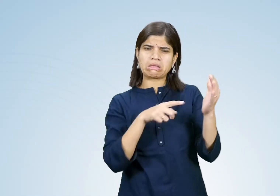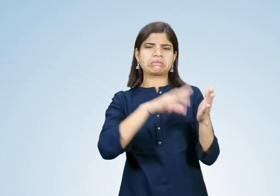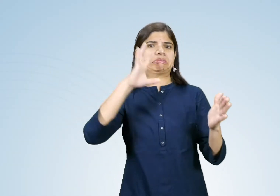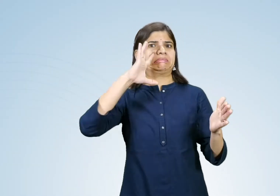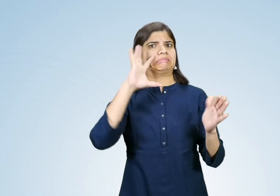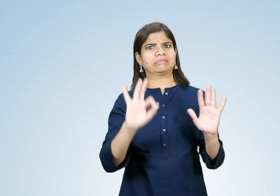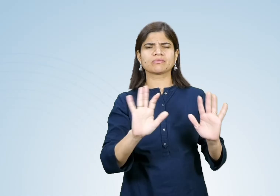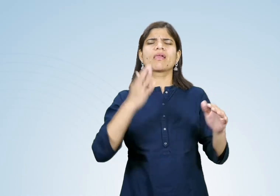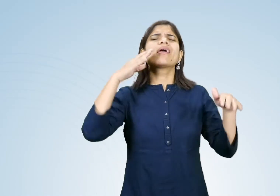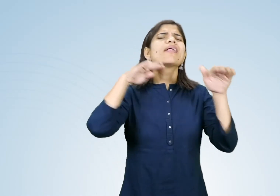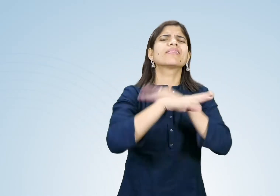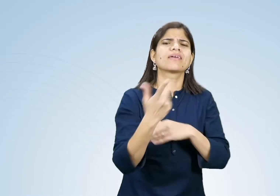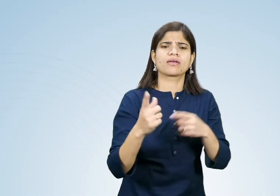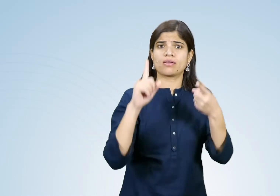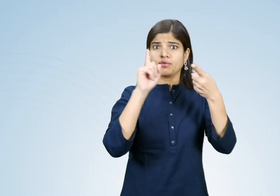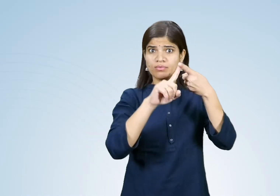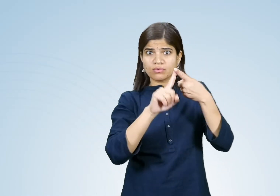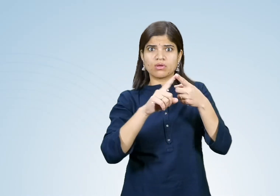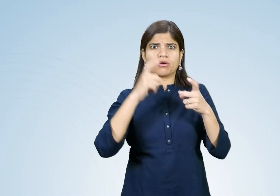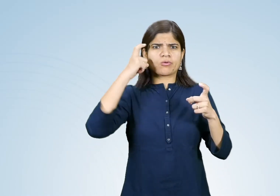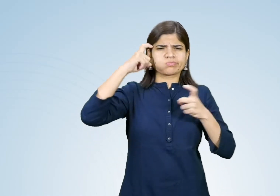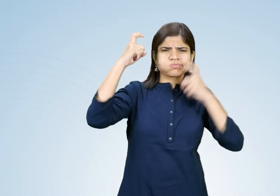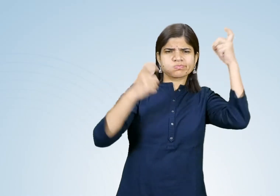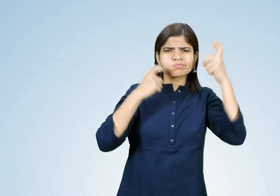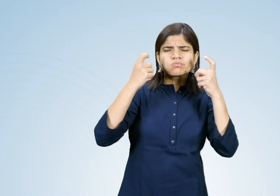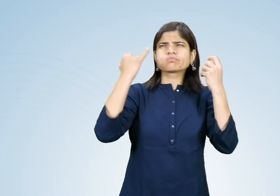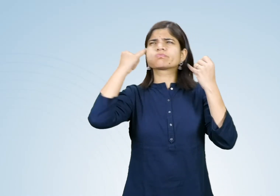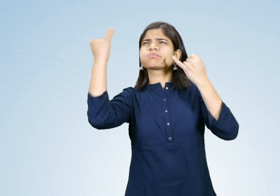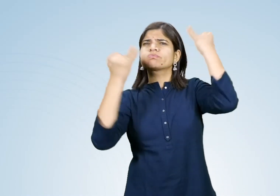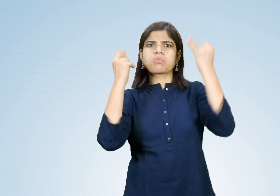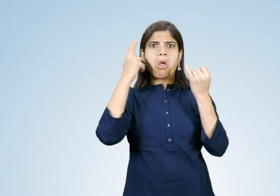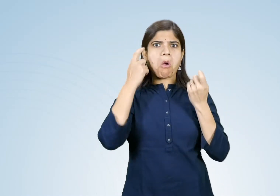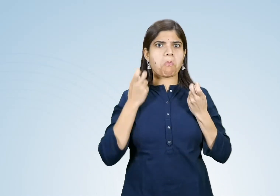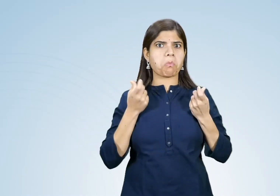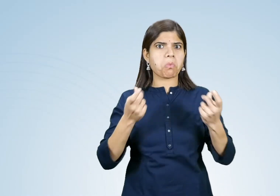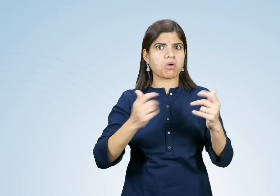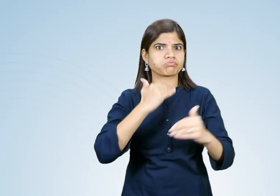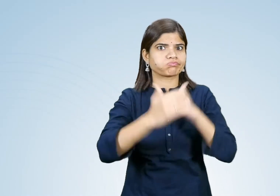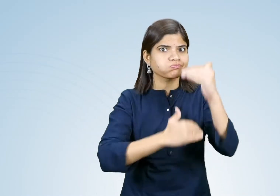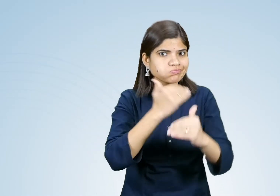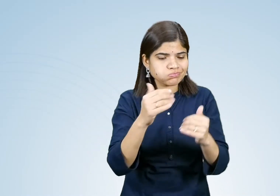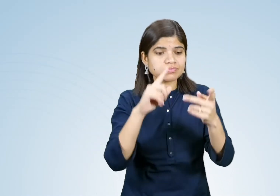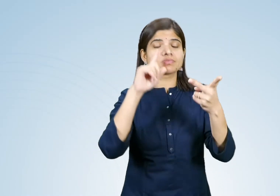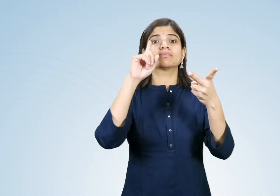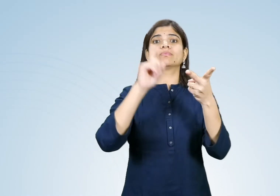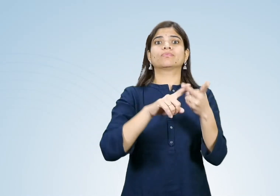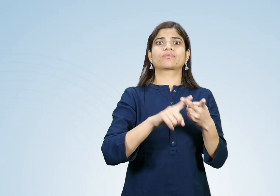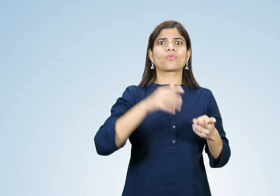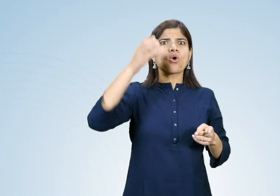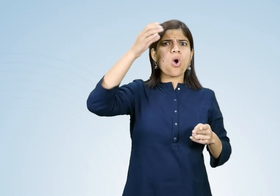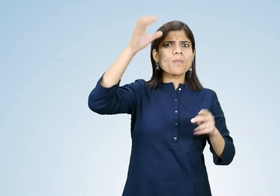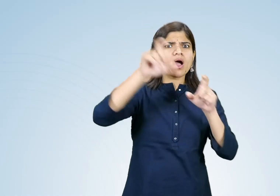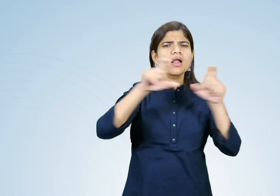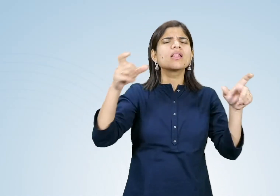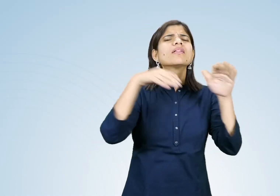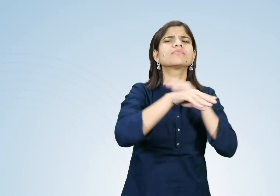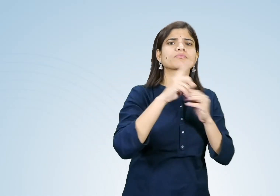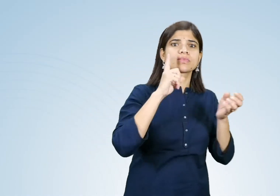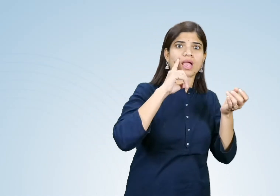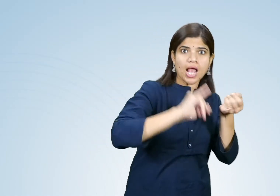अंग्रेजी भाषा का प्रयोग करके इसका कोई फायदा नहीं है। द्विभाषी का प्रयोग करके बच्चे में सोचने समझने